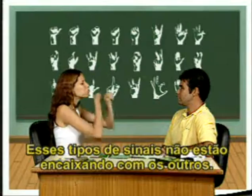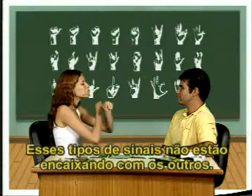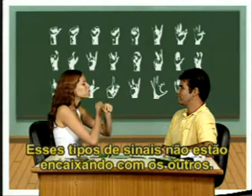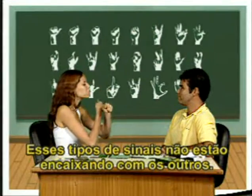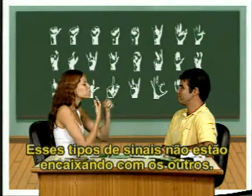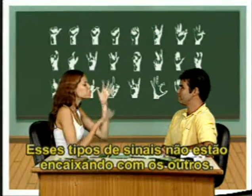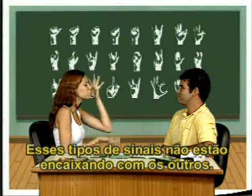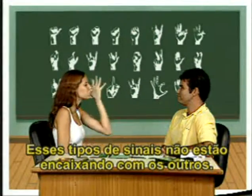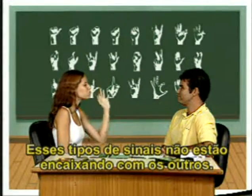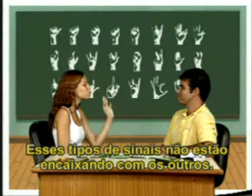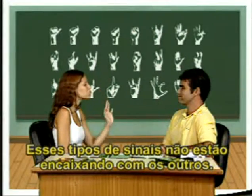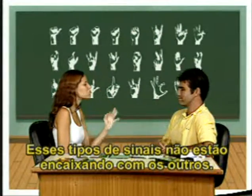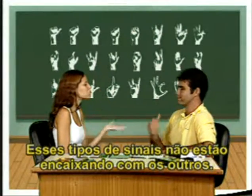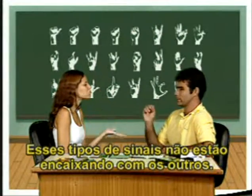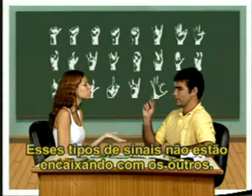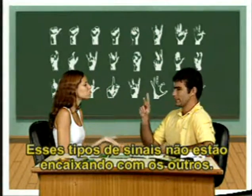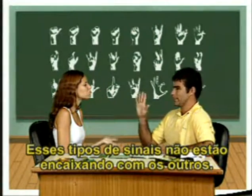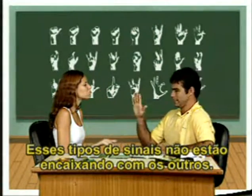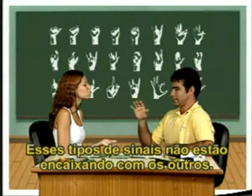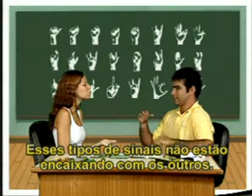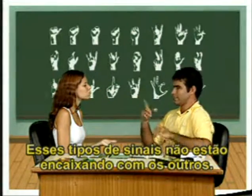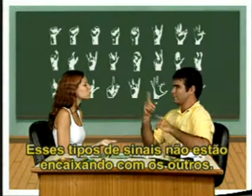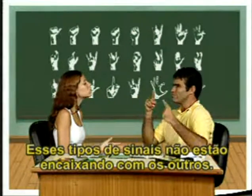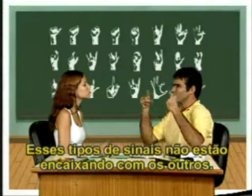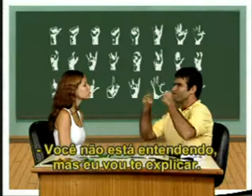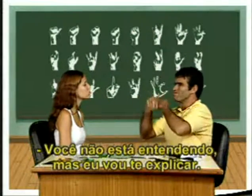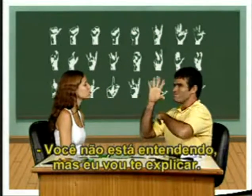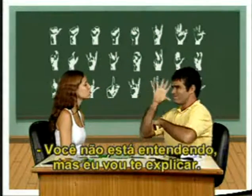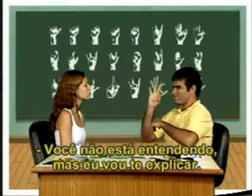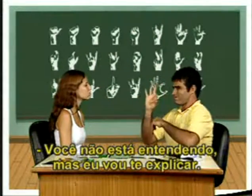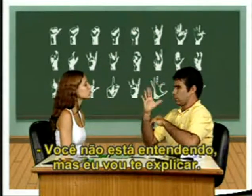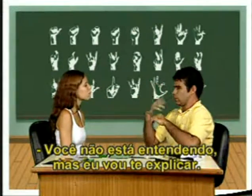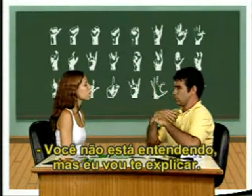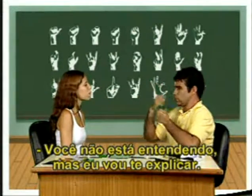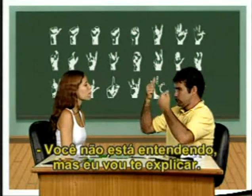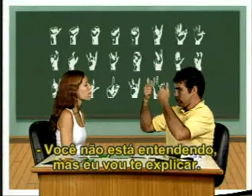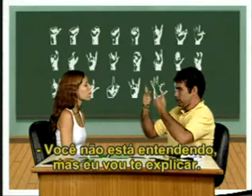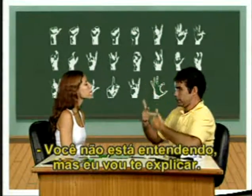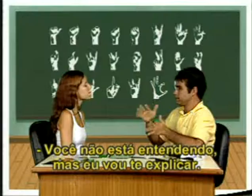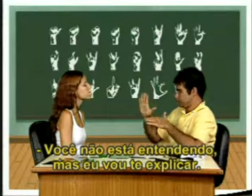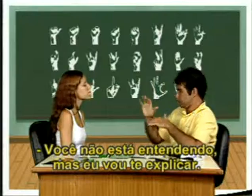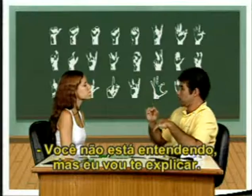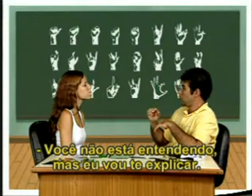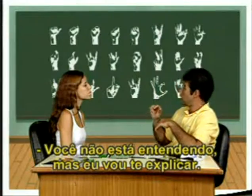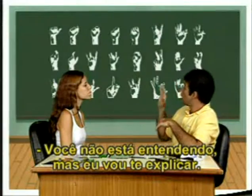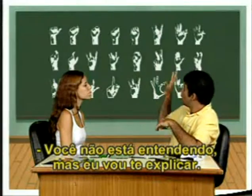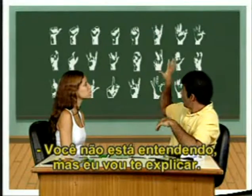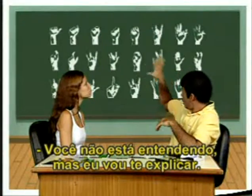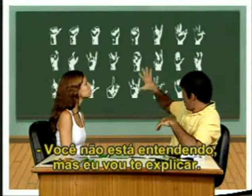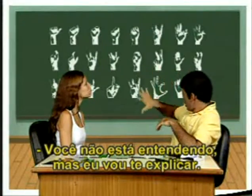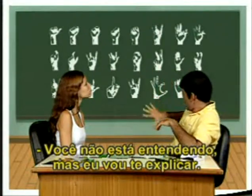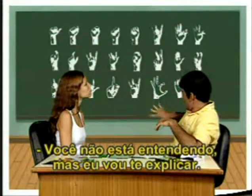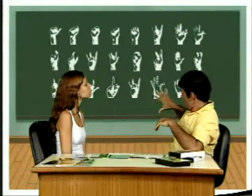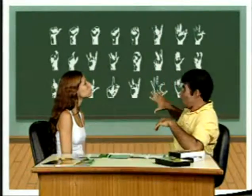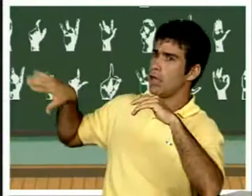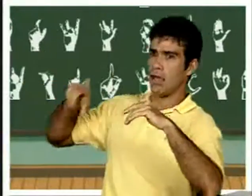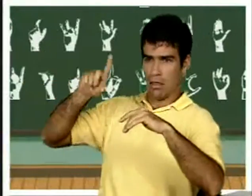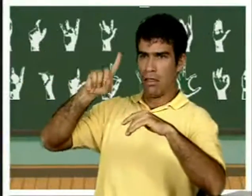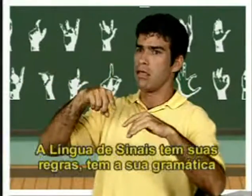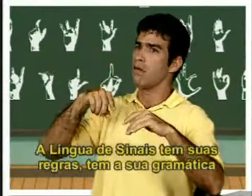Esses tipos de sinais não estão encaixando com os outros. Você não está entendendo, mas eu vou te explicar.